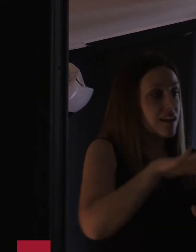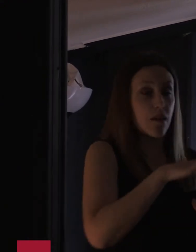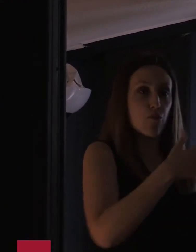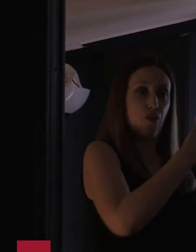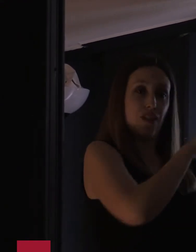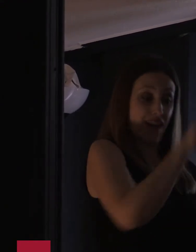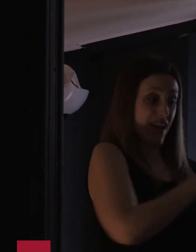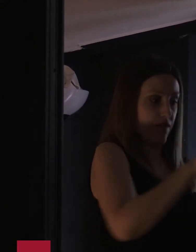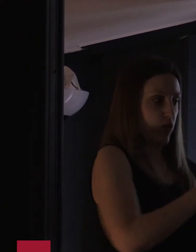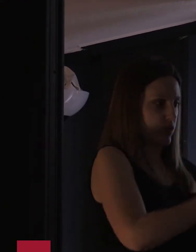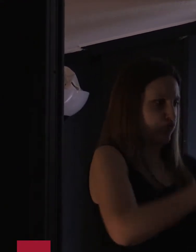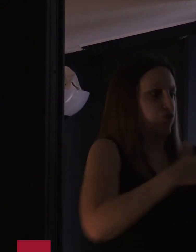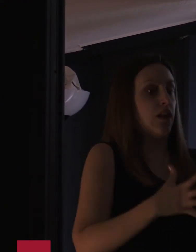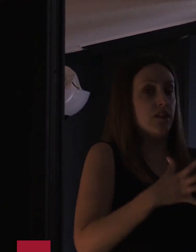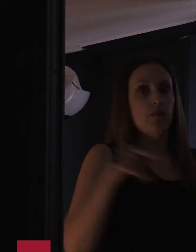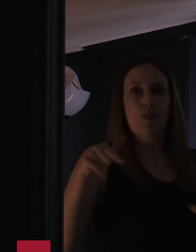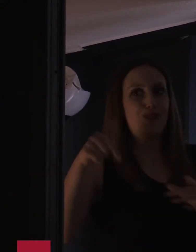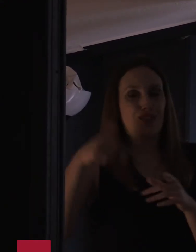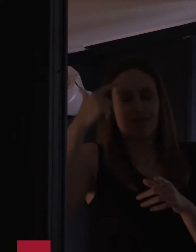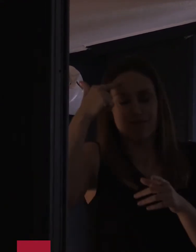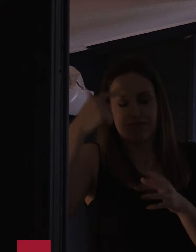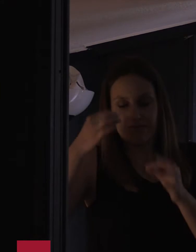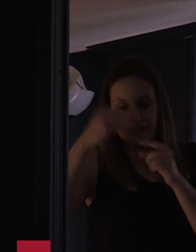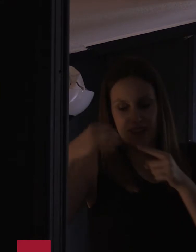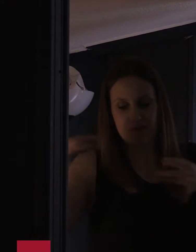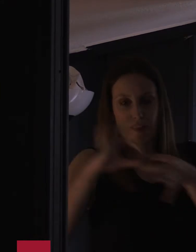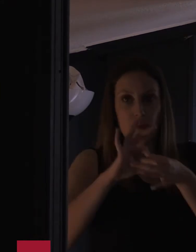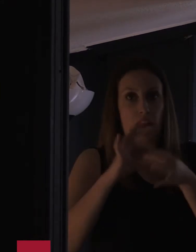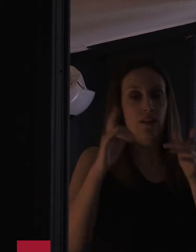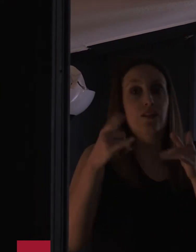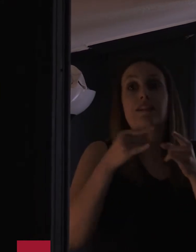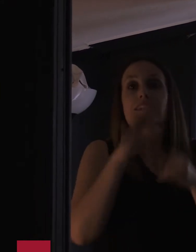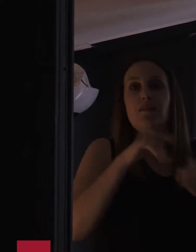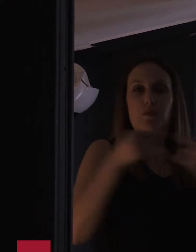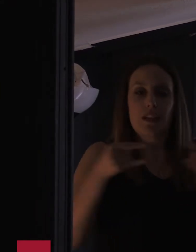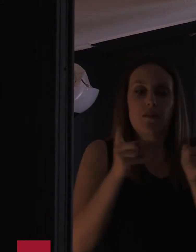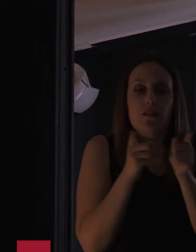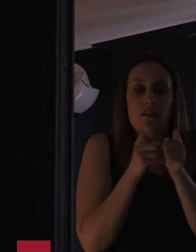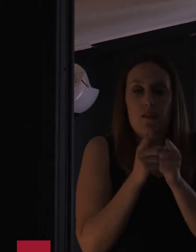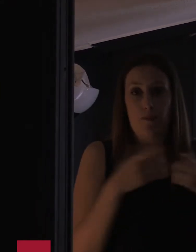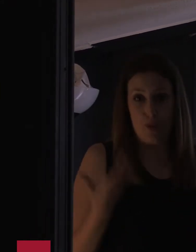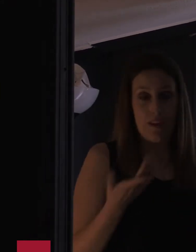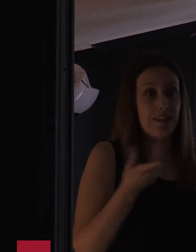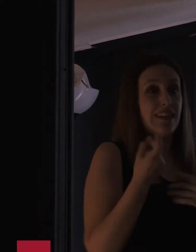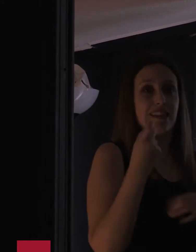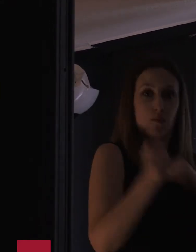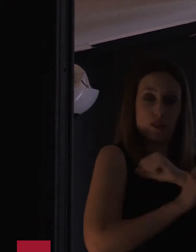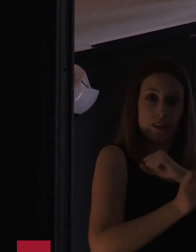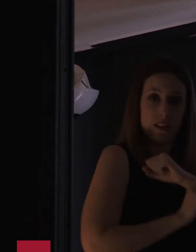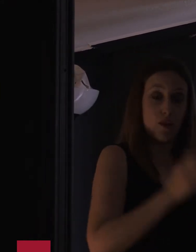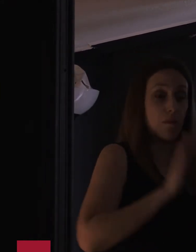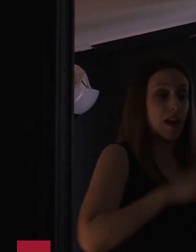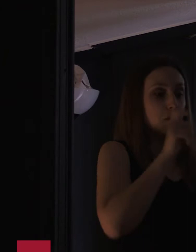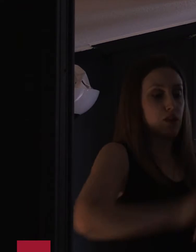más grande que esto. Entonces, estamos desarrollando estrategias para poder trabajar, para que la persona que tiene el implante se pueda mover por la